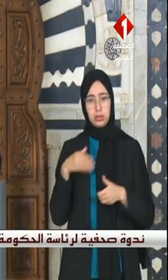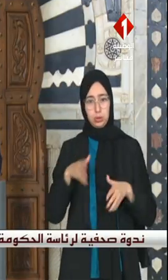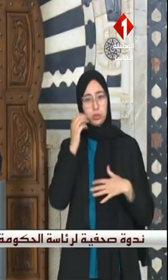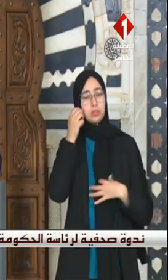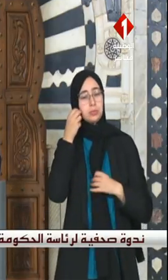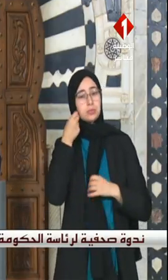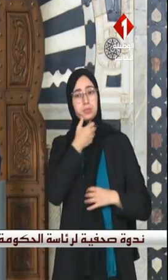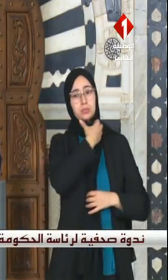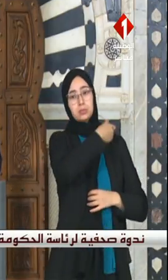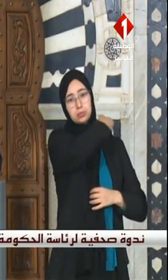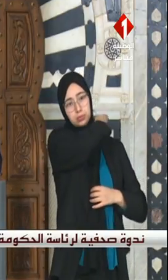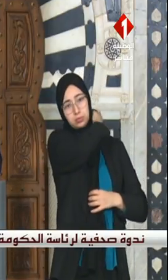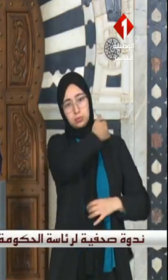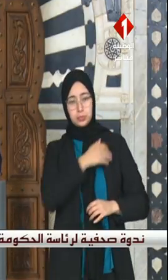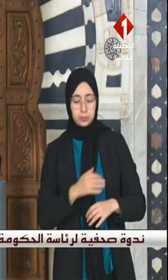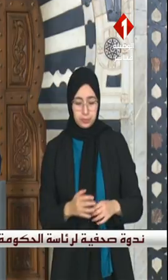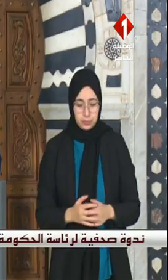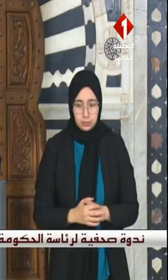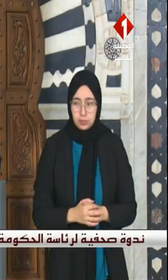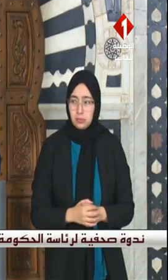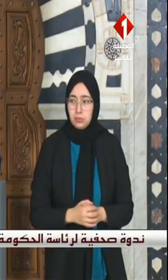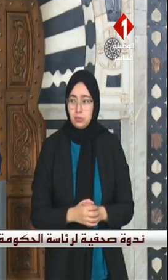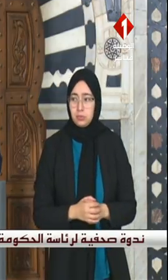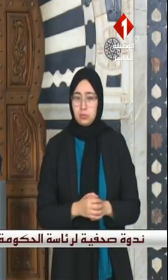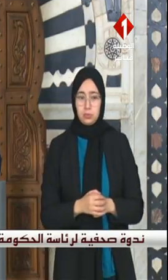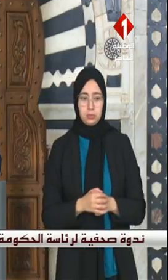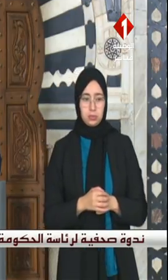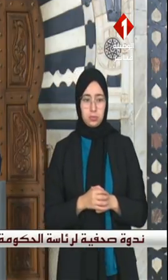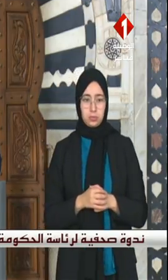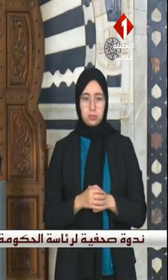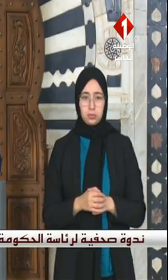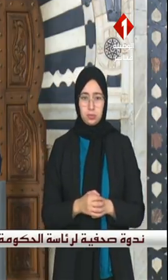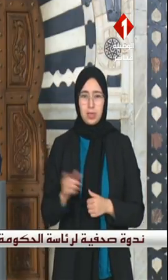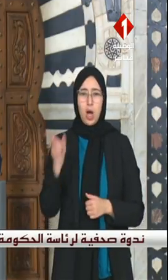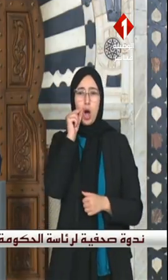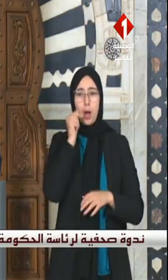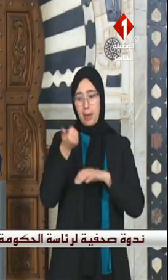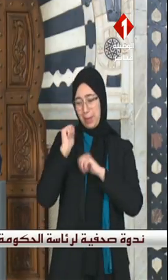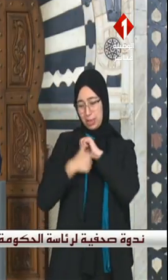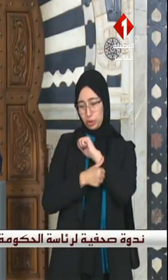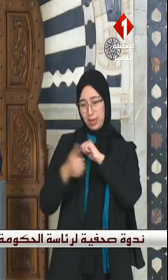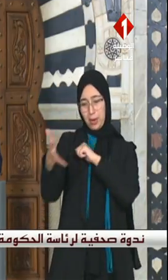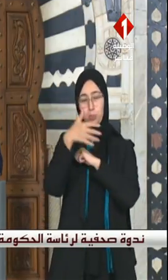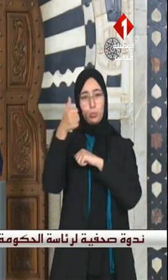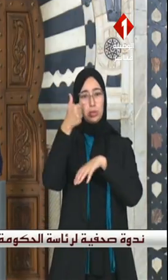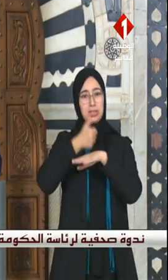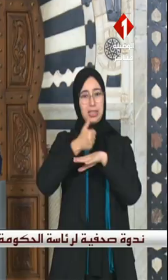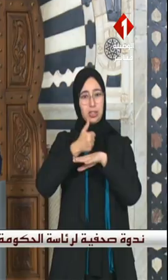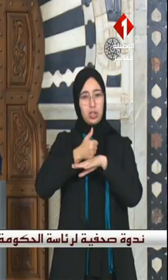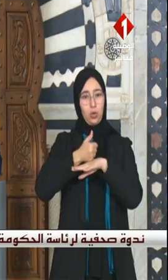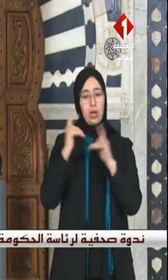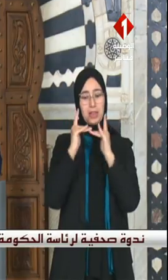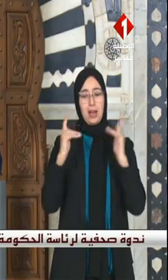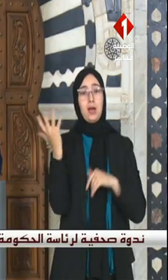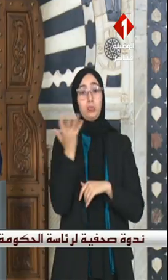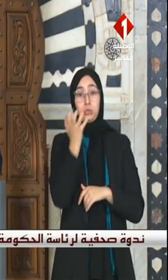سيد وزير الصحة ماني العماري موقع تونجي نيميريك. سيد فيصل بن صالح كان حكاية الجمعة اللي فاتت على حاجة تونس الأسرة